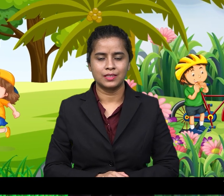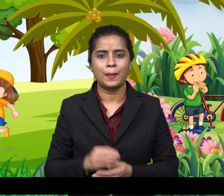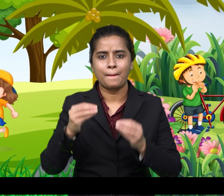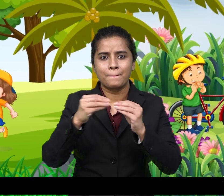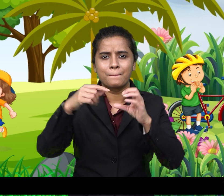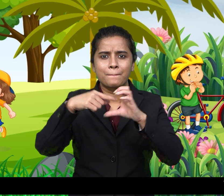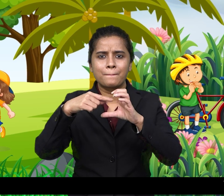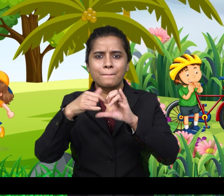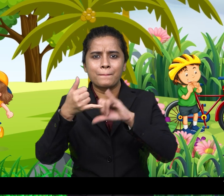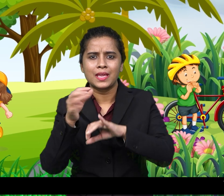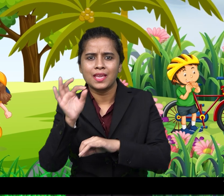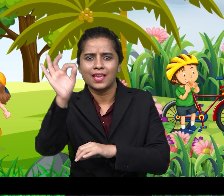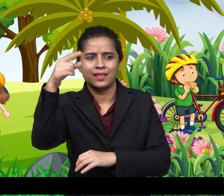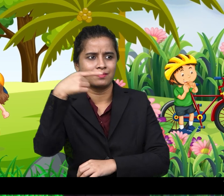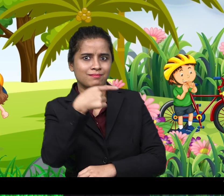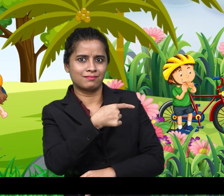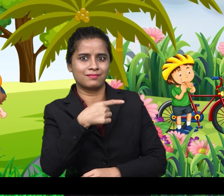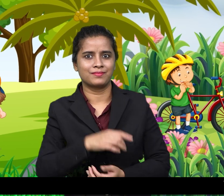मधुमक्खियां,